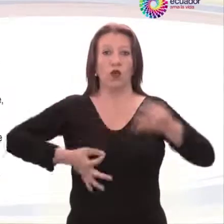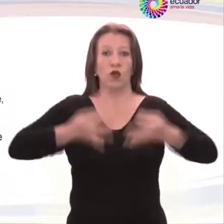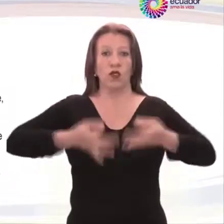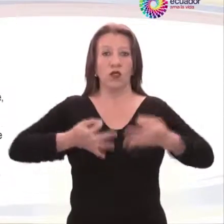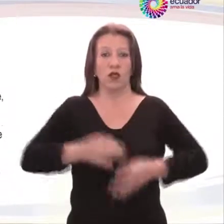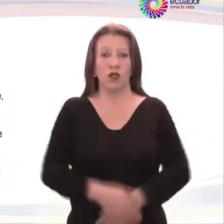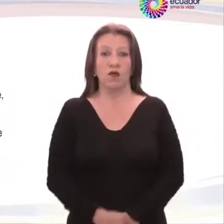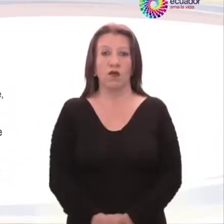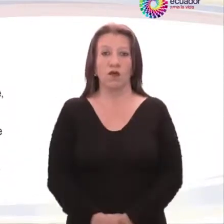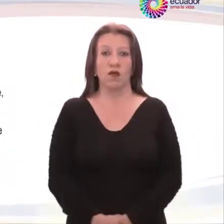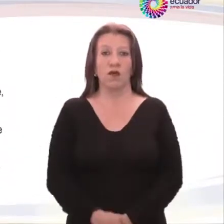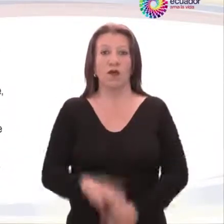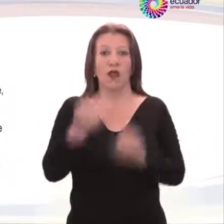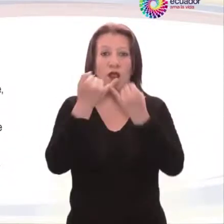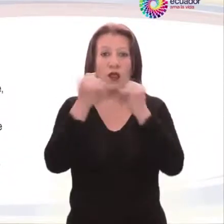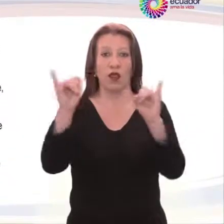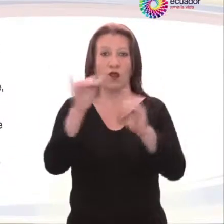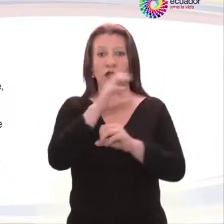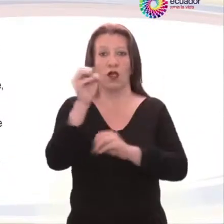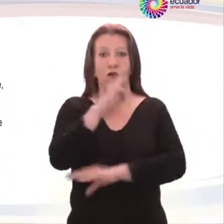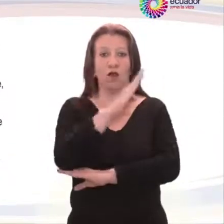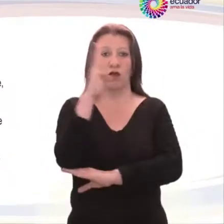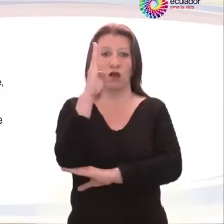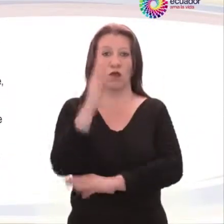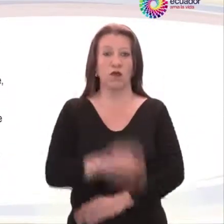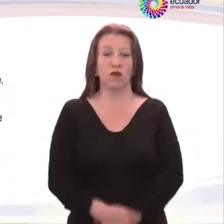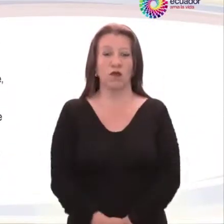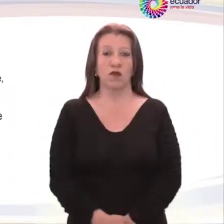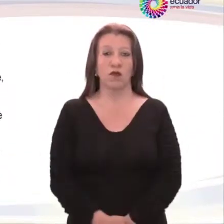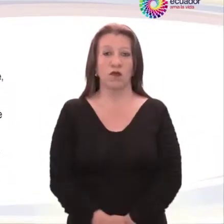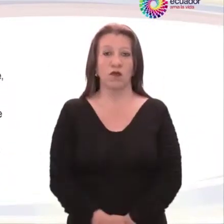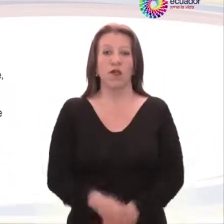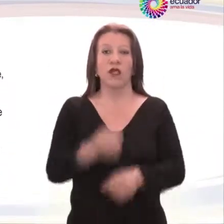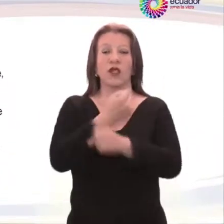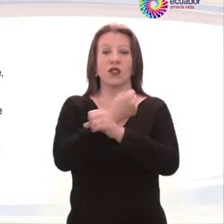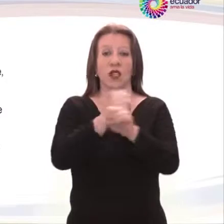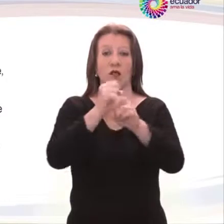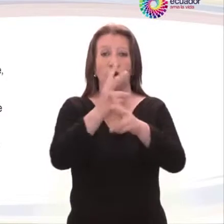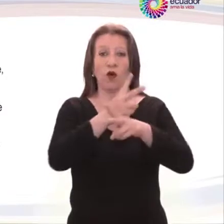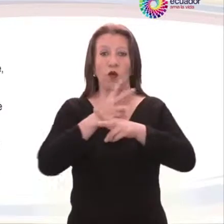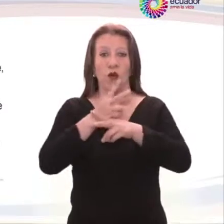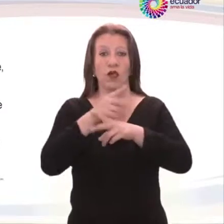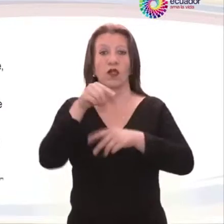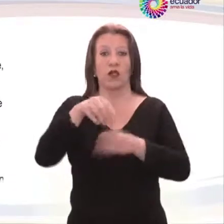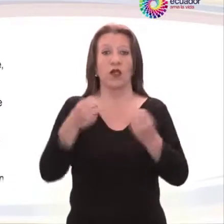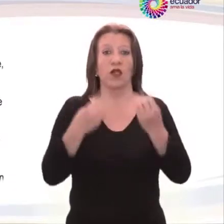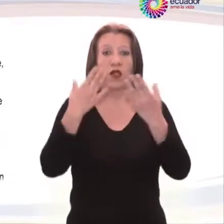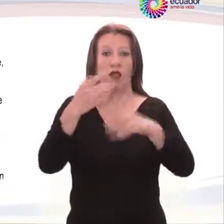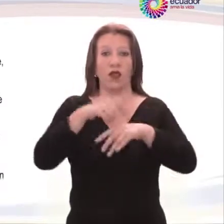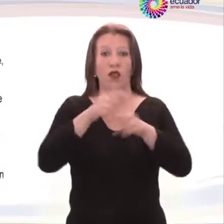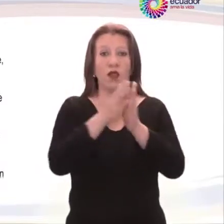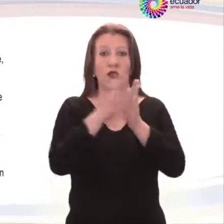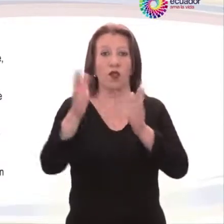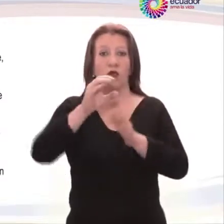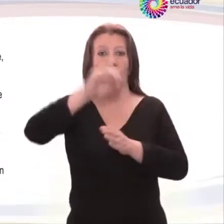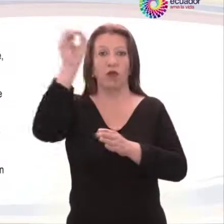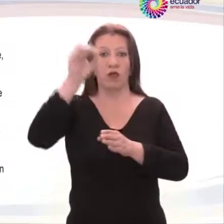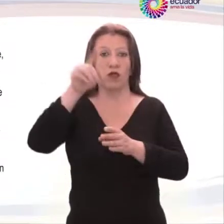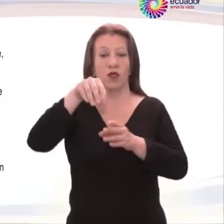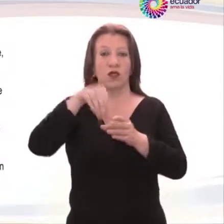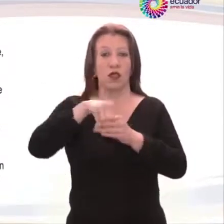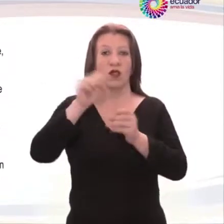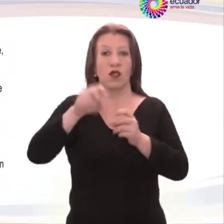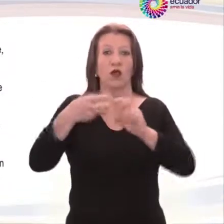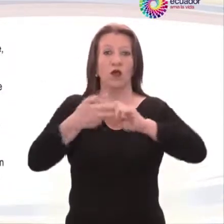competente independiente e Imparcial la salvaguardias serán proporcionales al grado en que dichas medidas